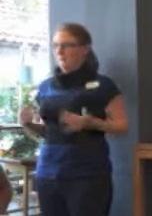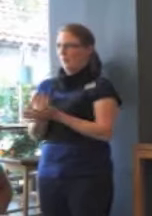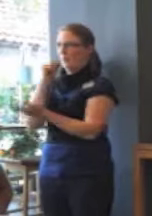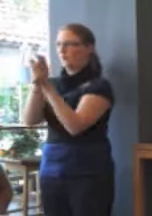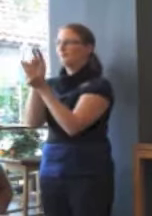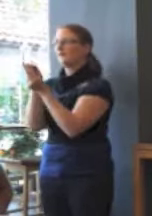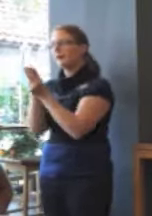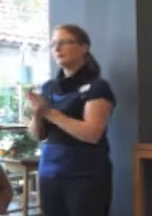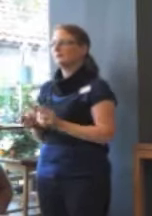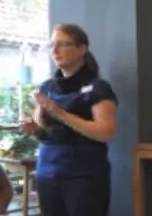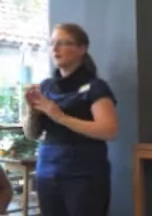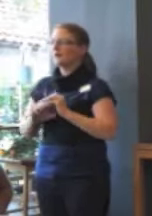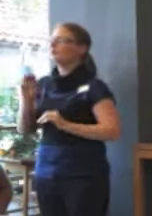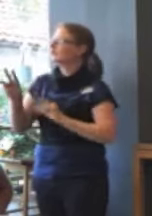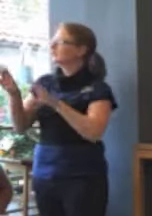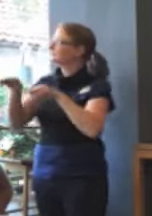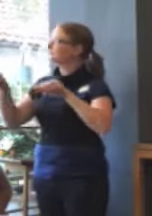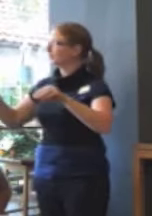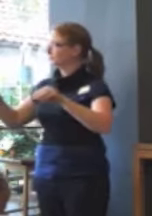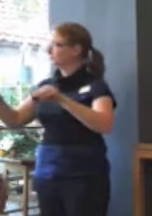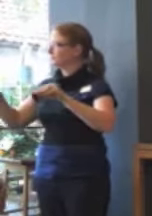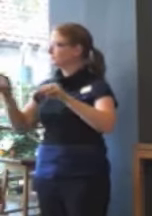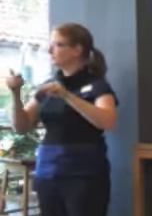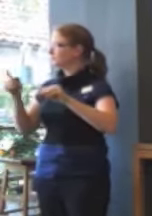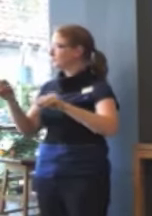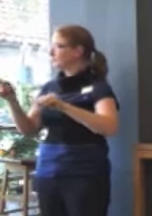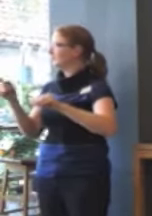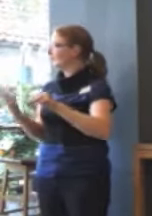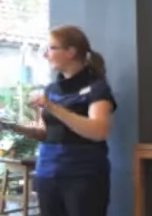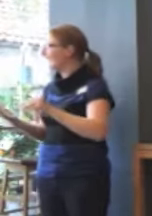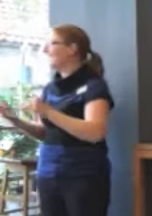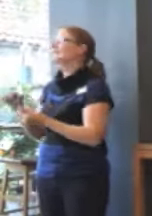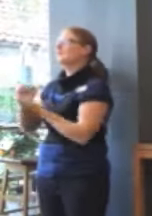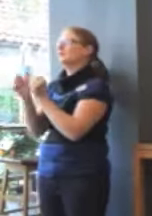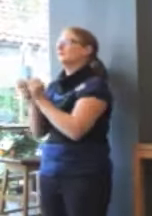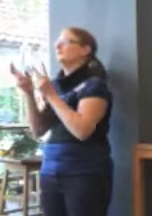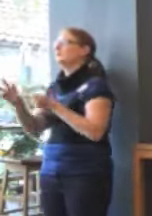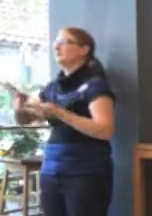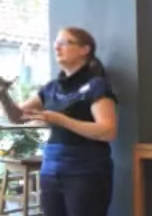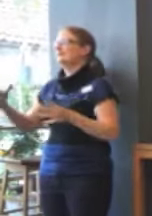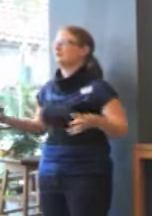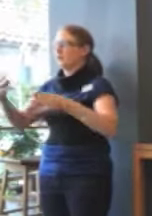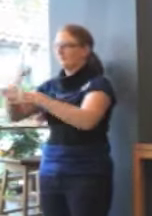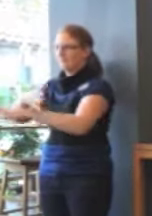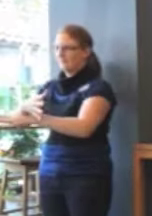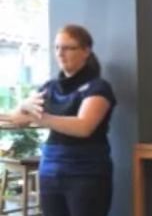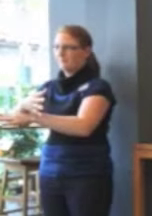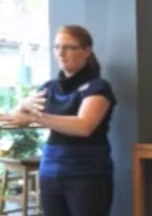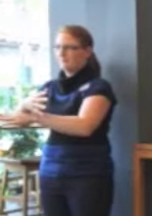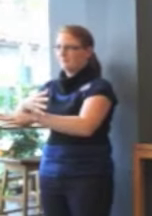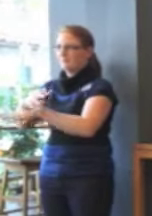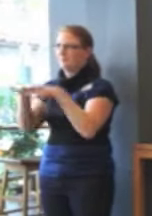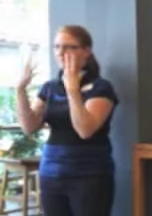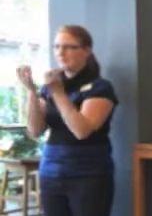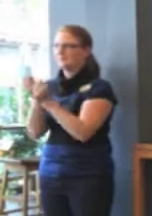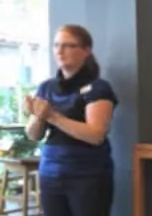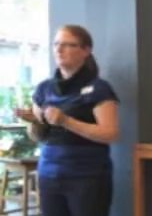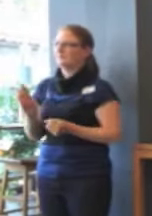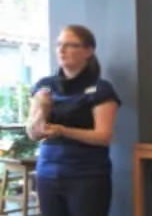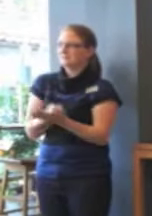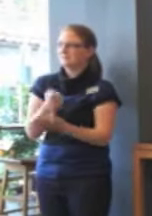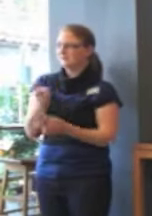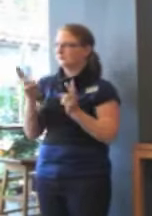att resultaten är politik- och sektorsövergripande. När vi kommer till beslut och implementering så